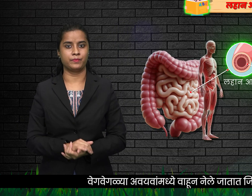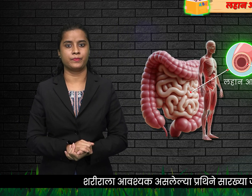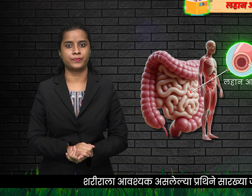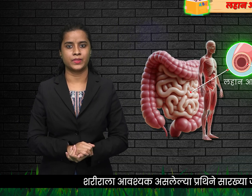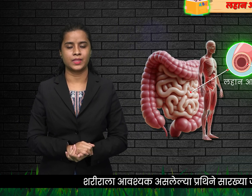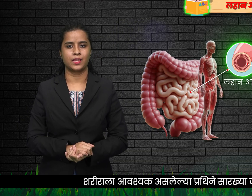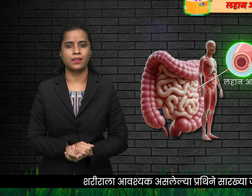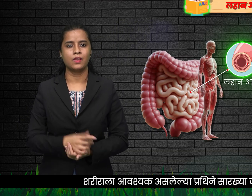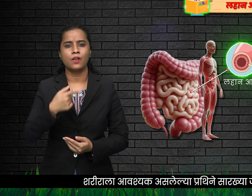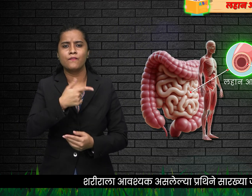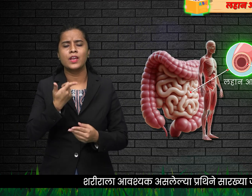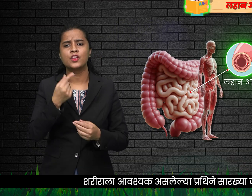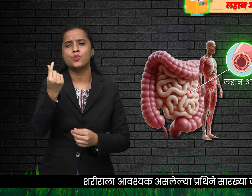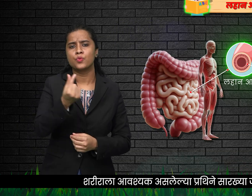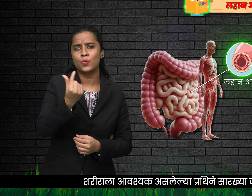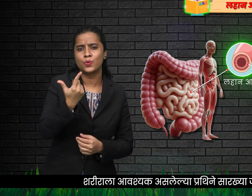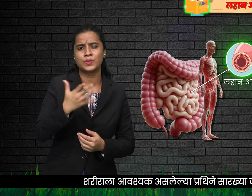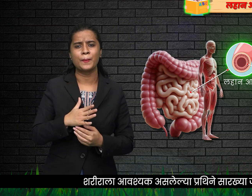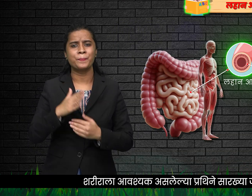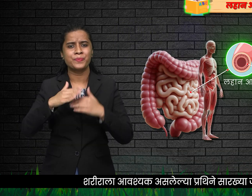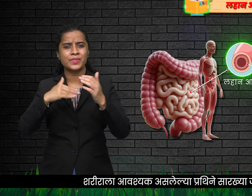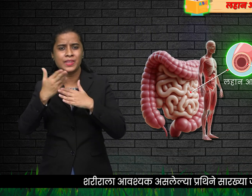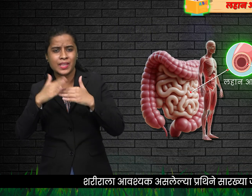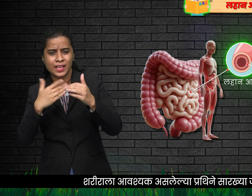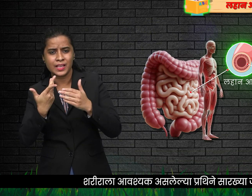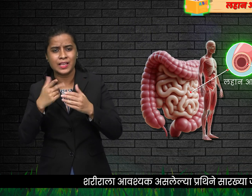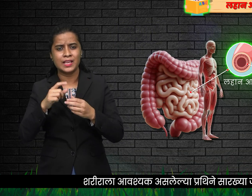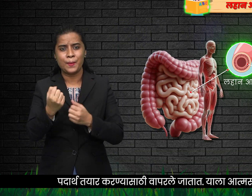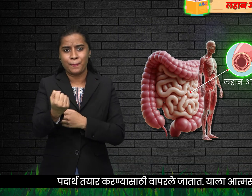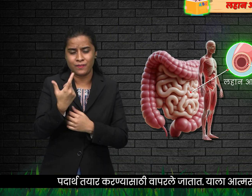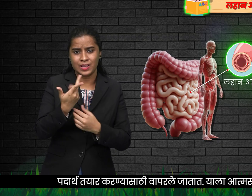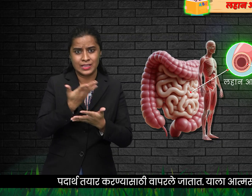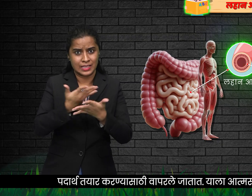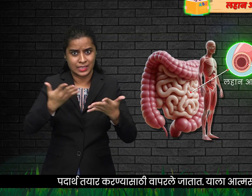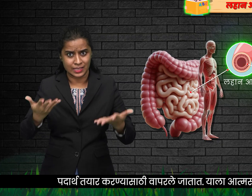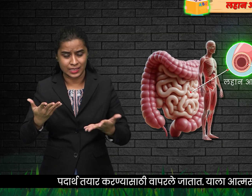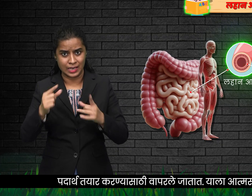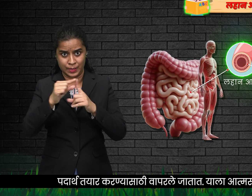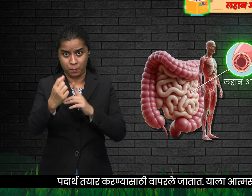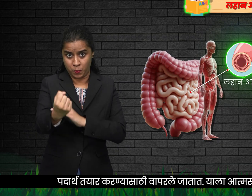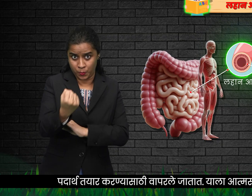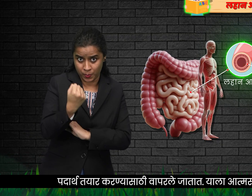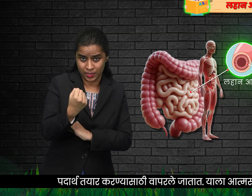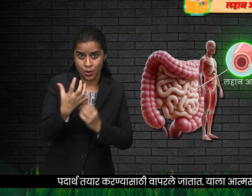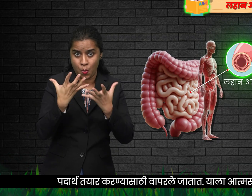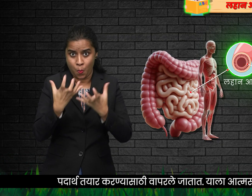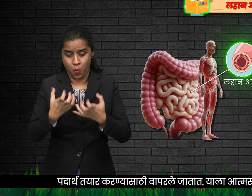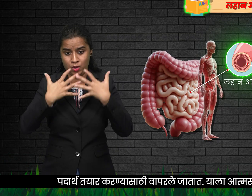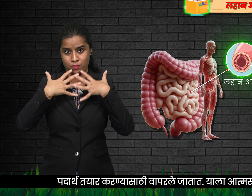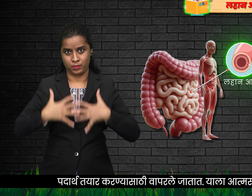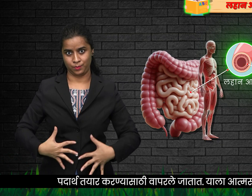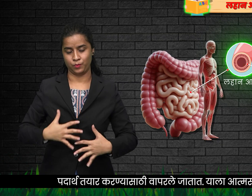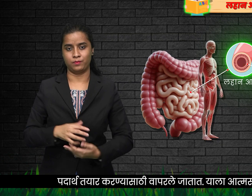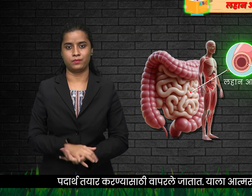ते शरीराला आवश्यक असलेल्या प्रथिने सारख्या जटिल पदार्थ तयार करण्यासाठी वापरले